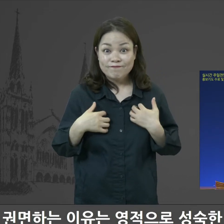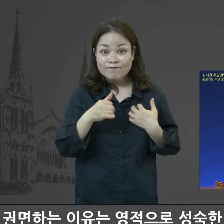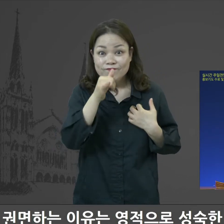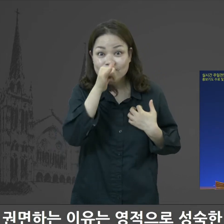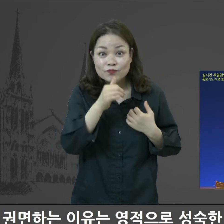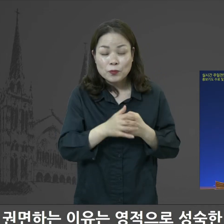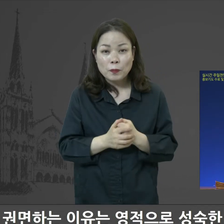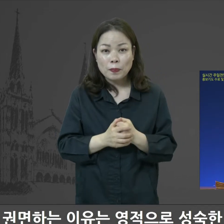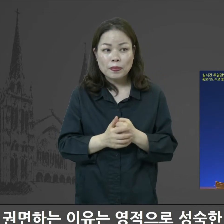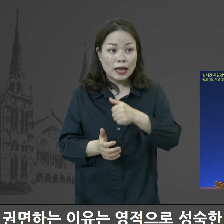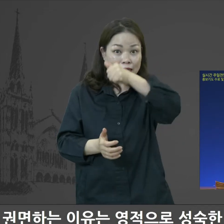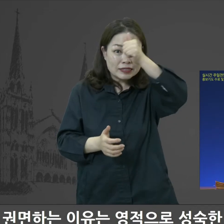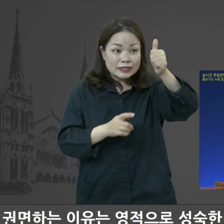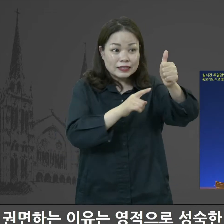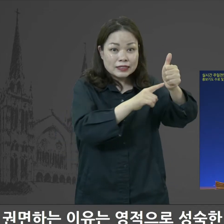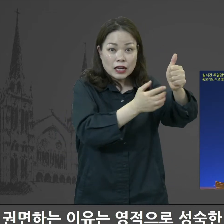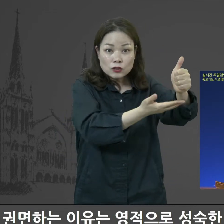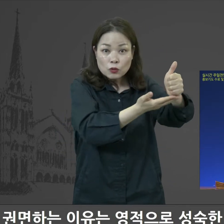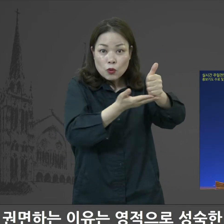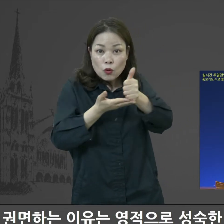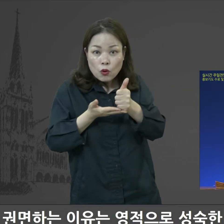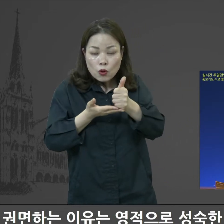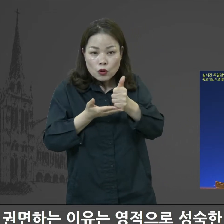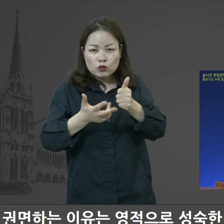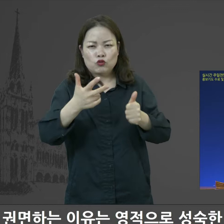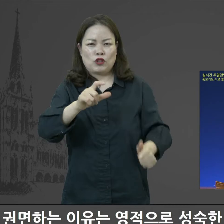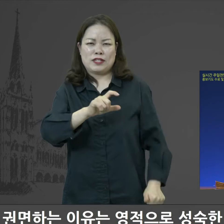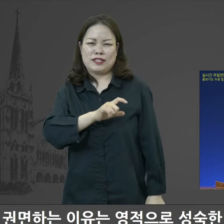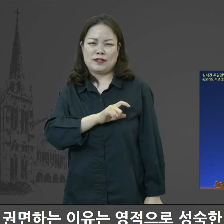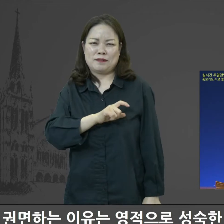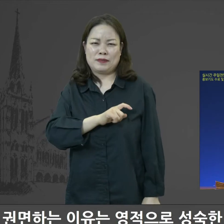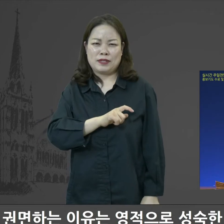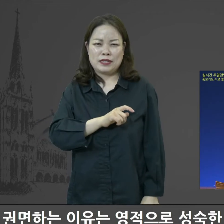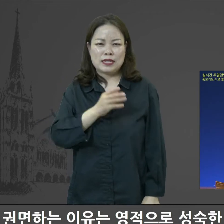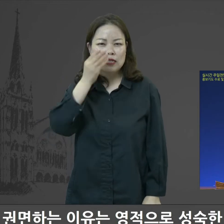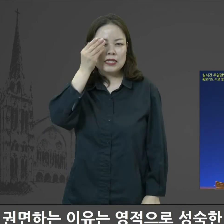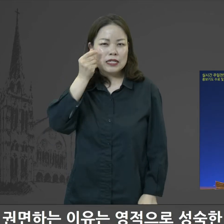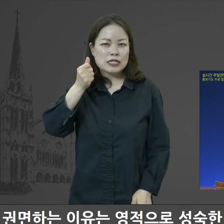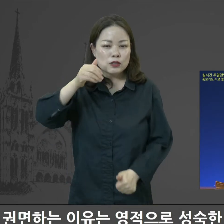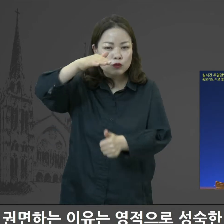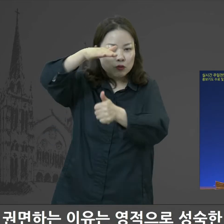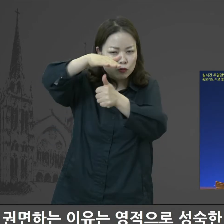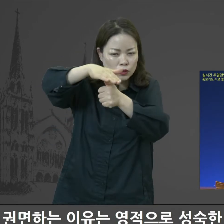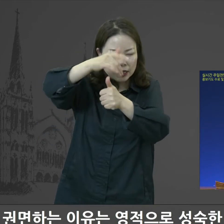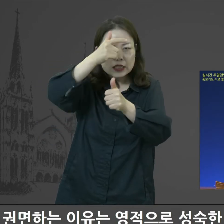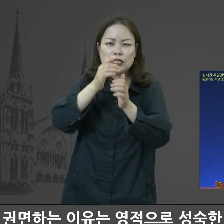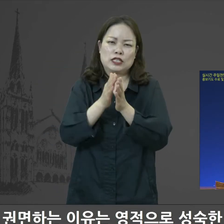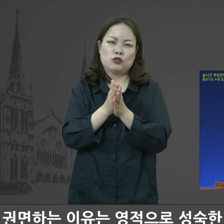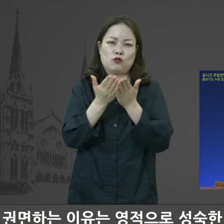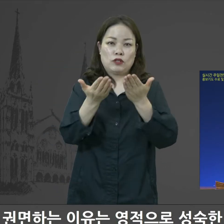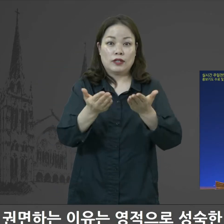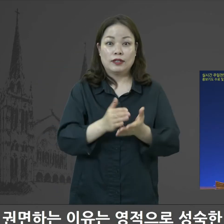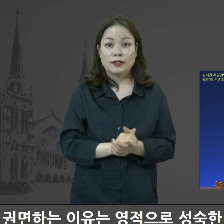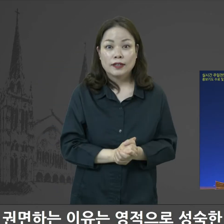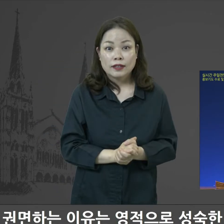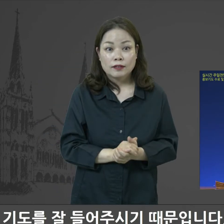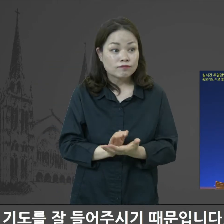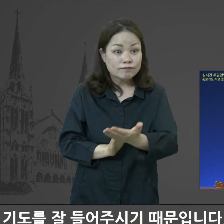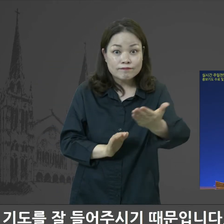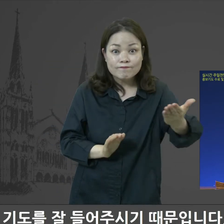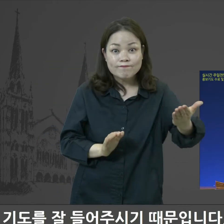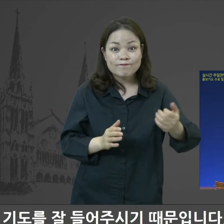있습니다. 장로님들을 청해서 주의 이름으로 기름을 바르며 기도하라고 합니다. 여러분,